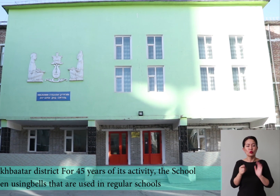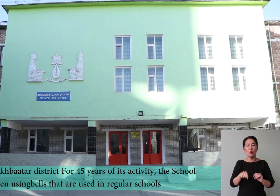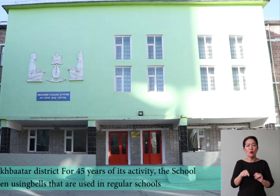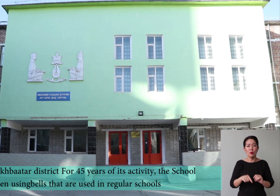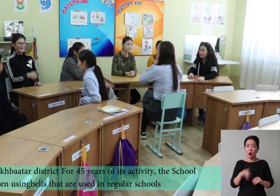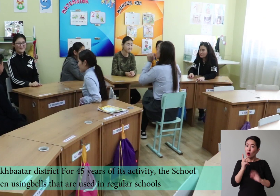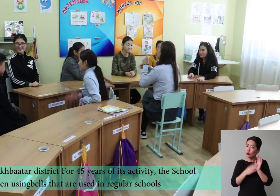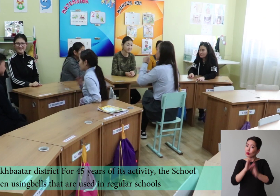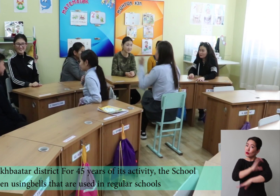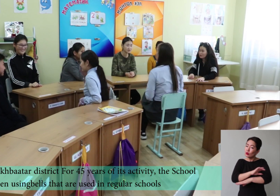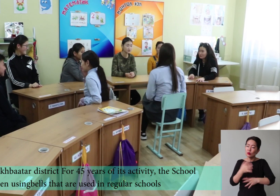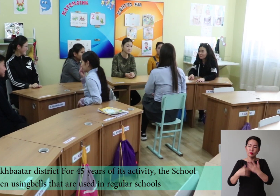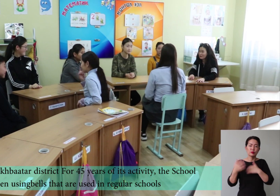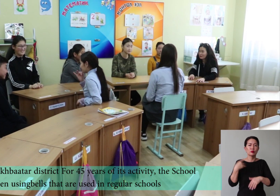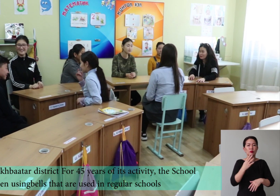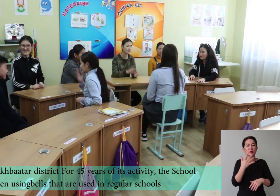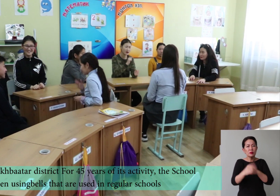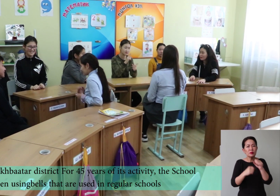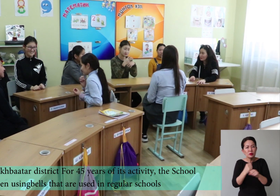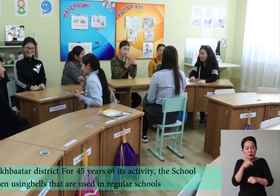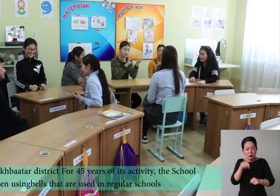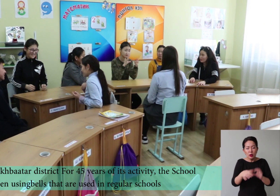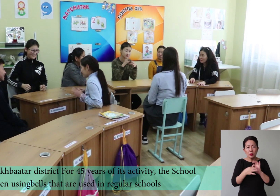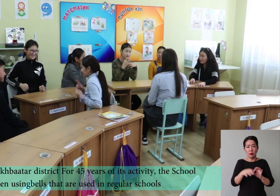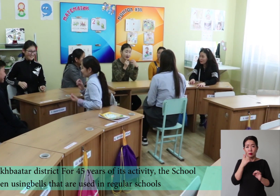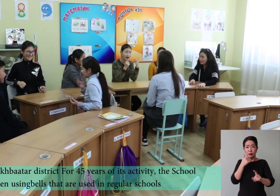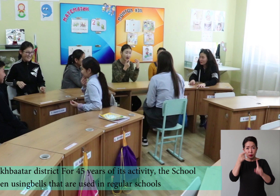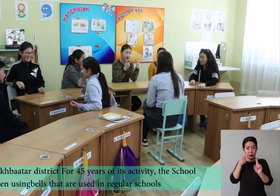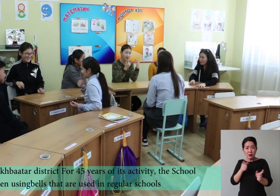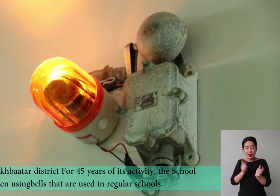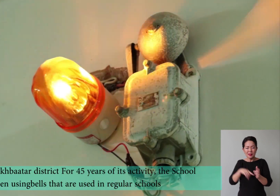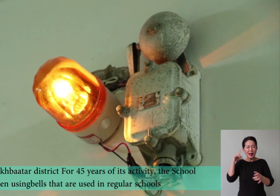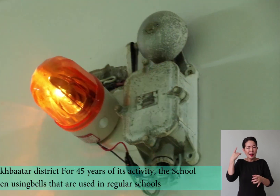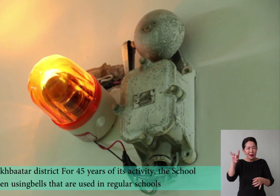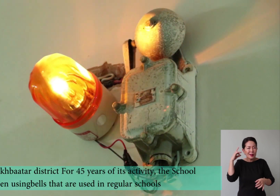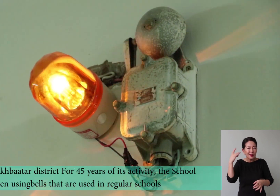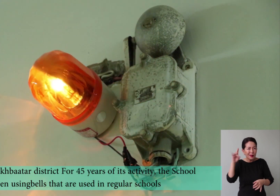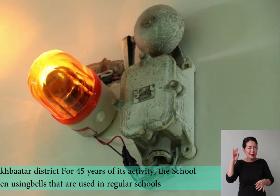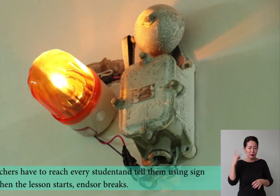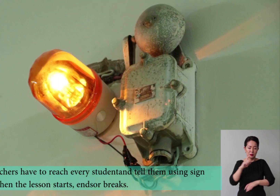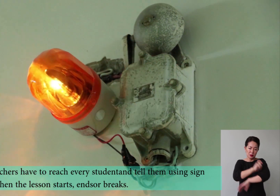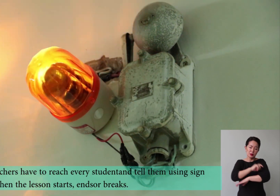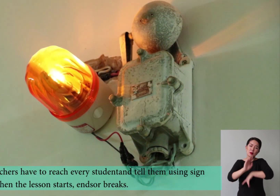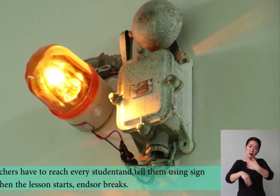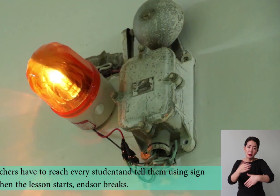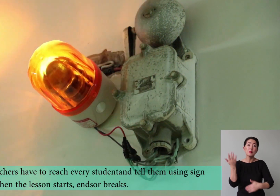29-р сургуулийн хувьд 45 жилийн турш энгийн сургуульд хэрэглэгддэг дугардаг хонхоор хичээл сургуулийн үйл ажиллагаагаа явуулж ирсэн